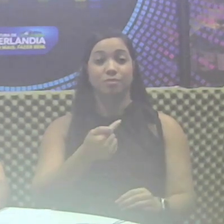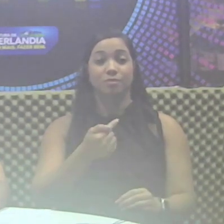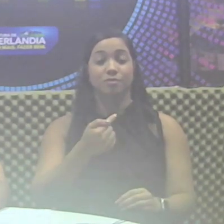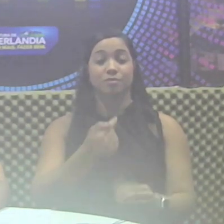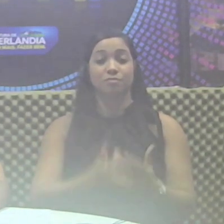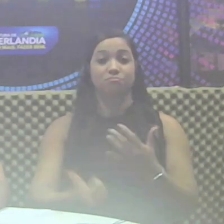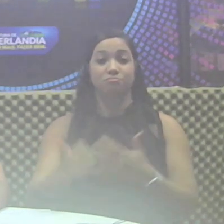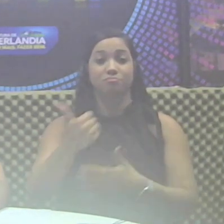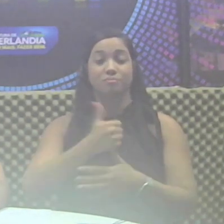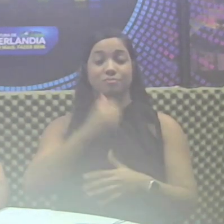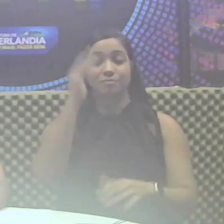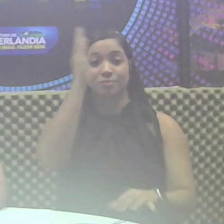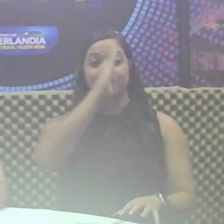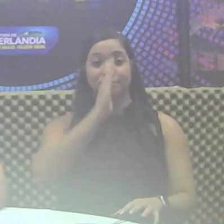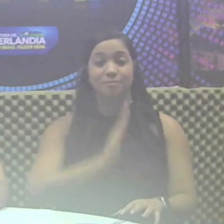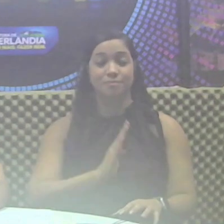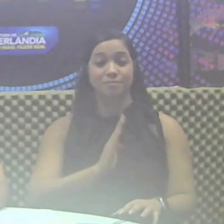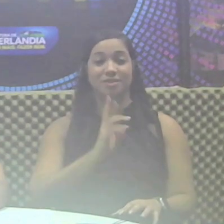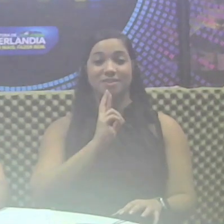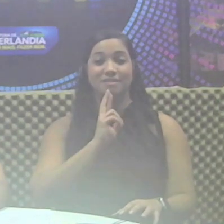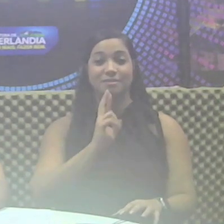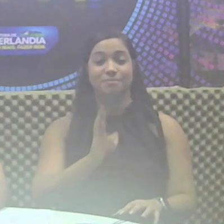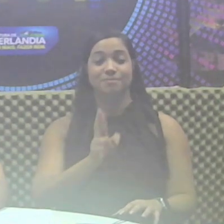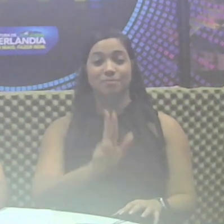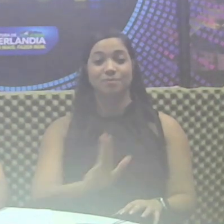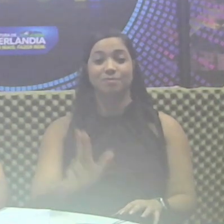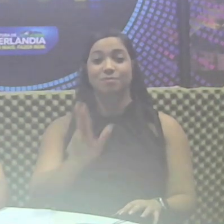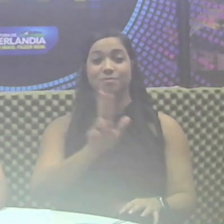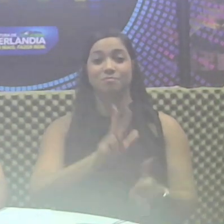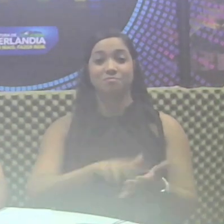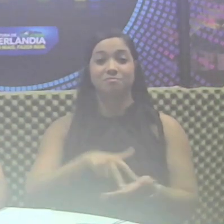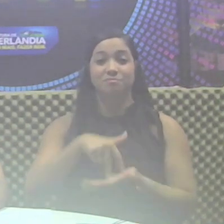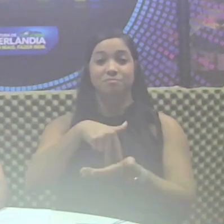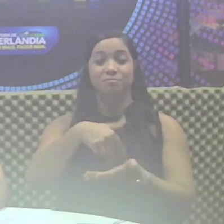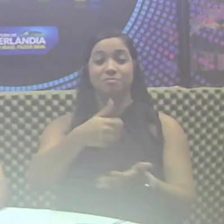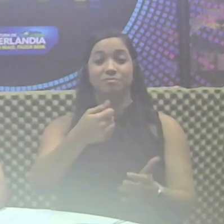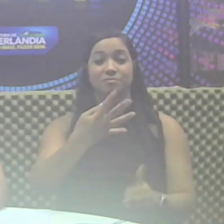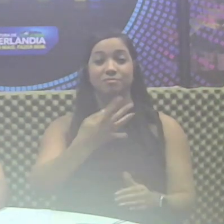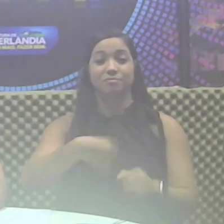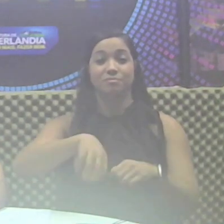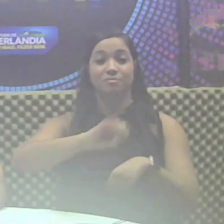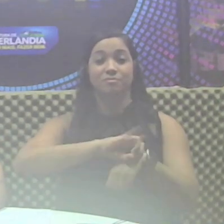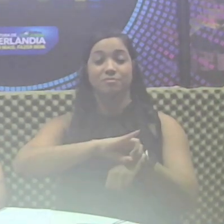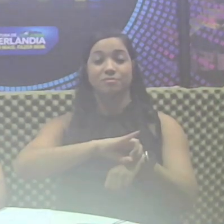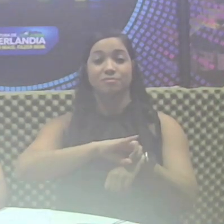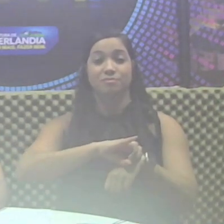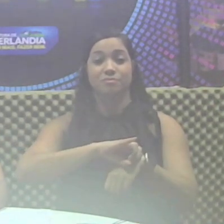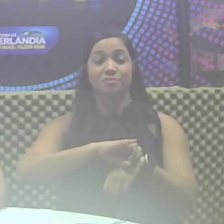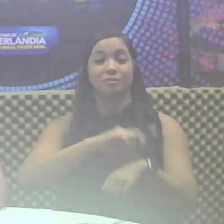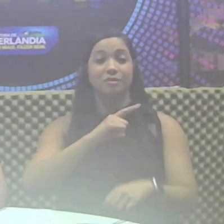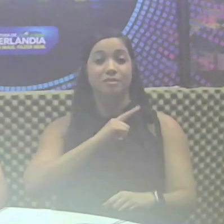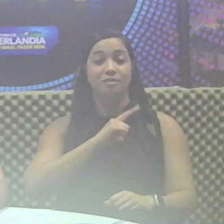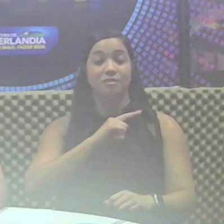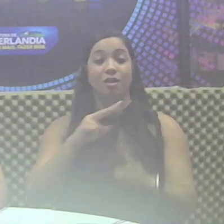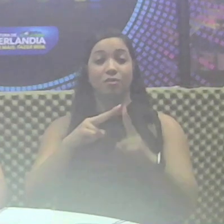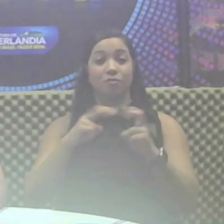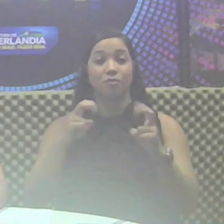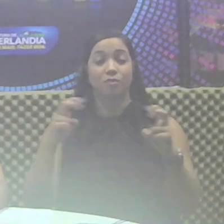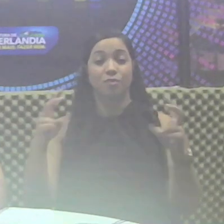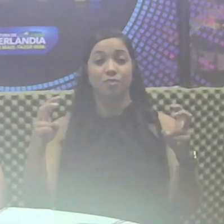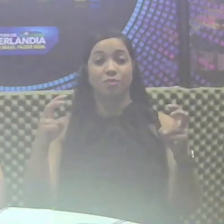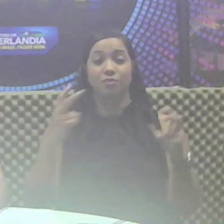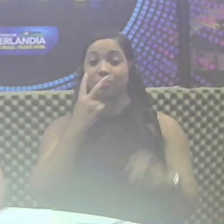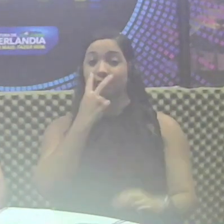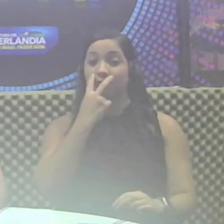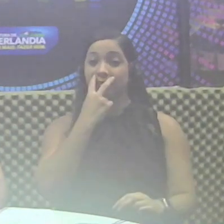posição do país. O resultado coloca Uberlândia à frente de 14 capitais, entre as quais estão Florianópolis,